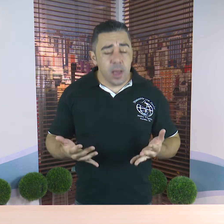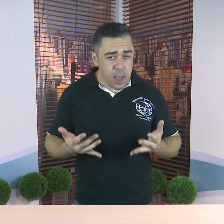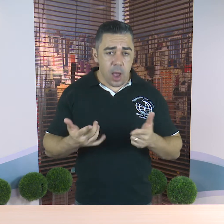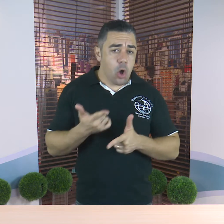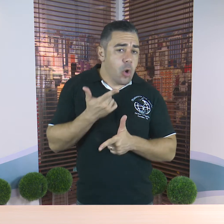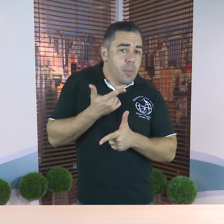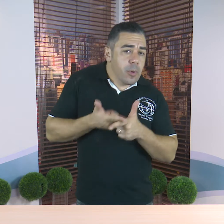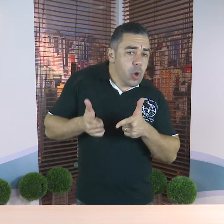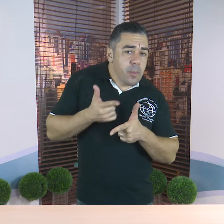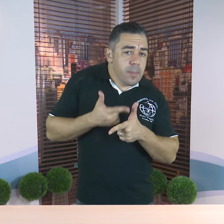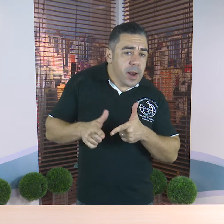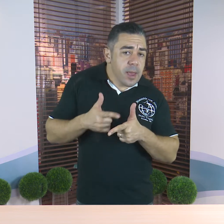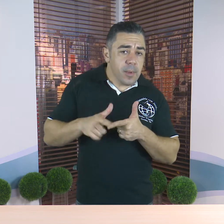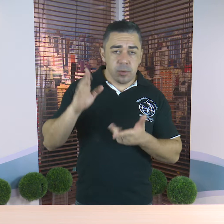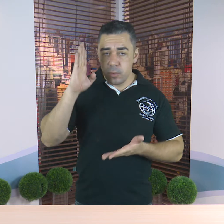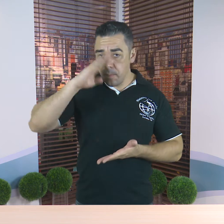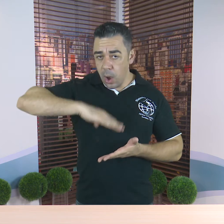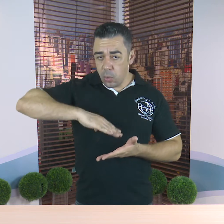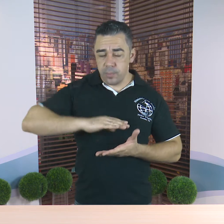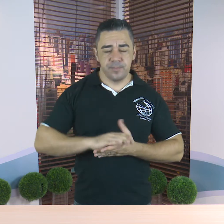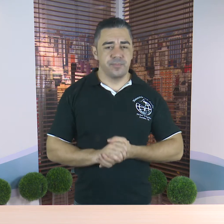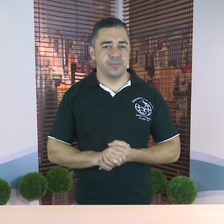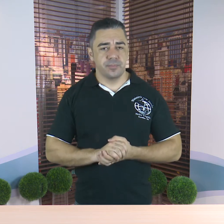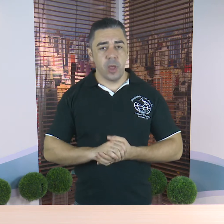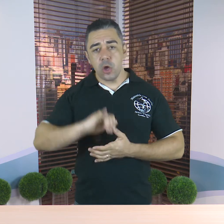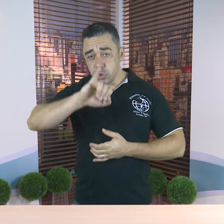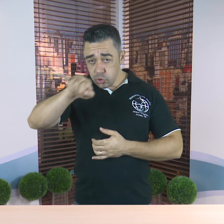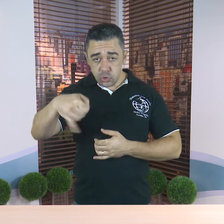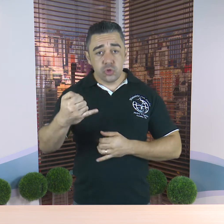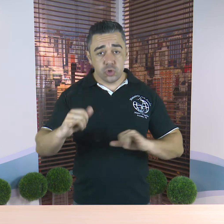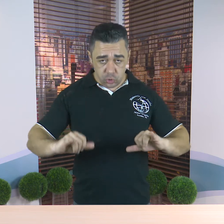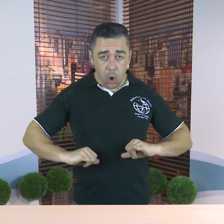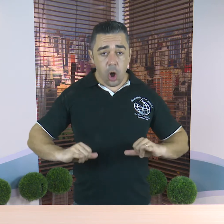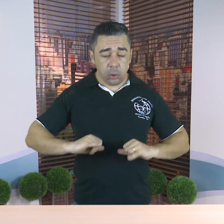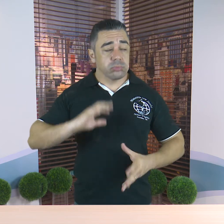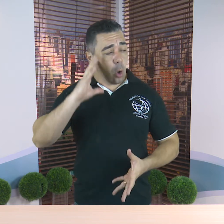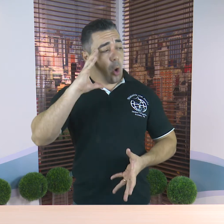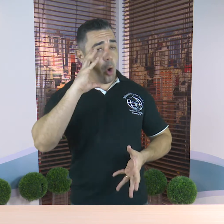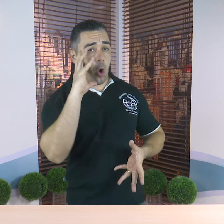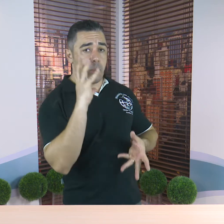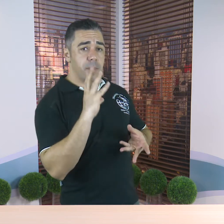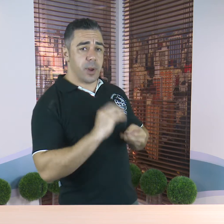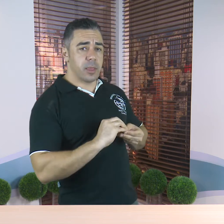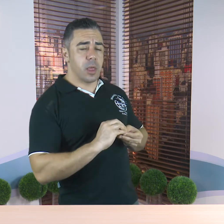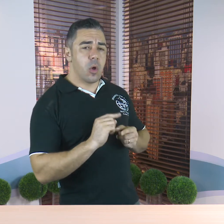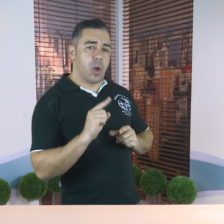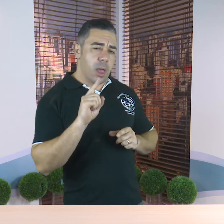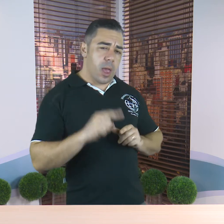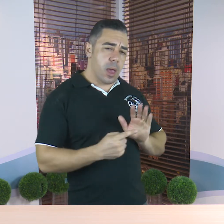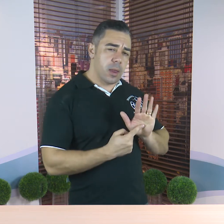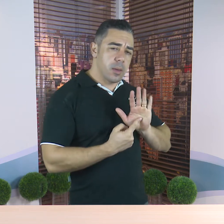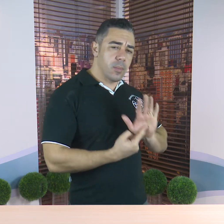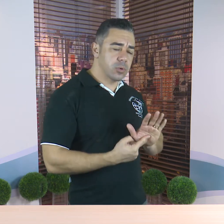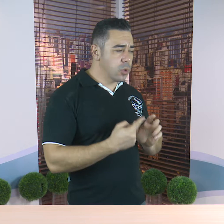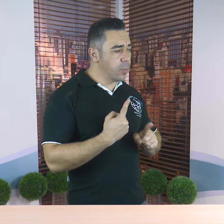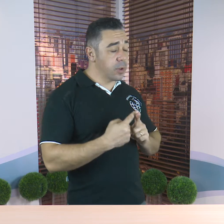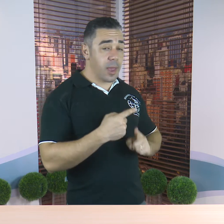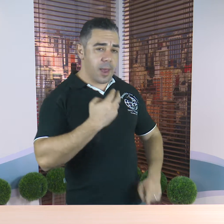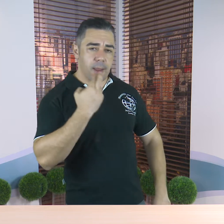problema do mal. E Jó compreendeu isso, o que é evidenciado pelas suas respostas que se apoiavam